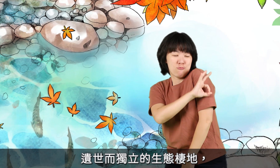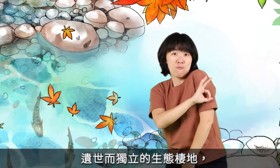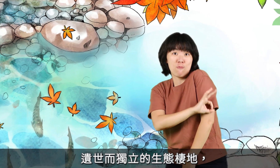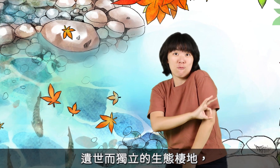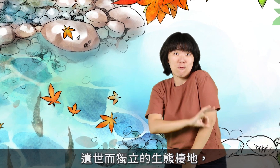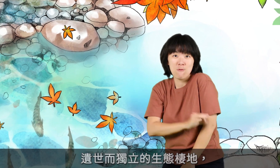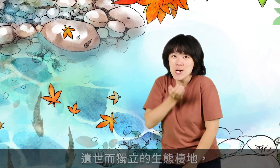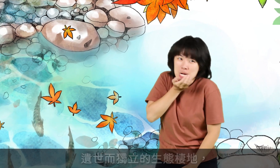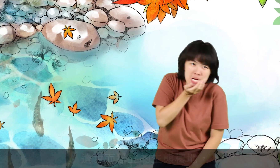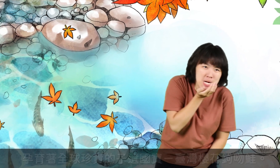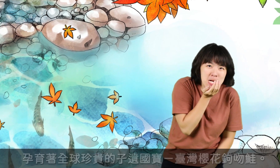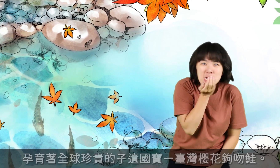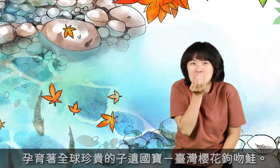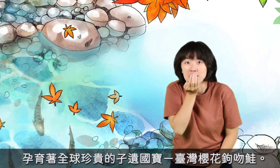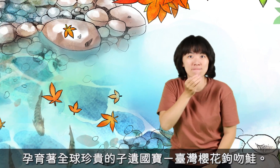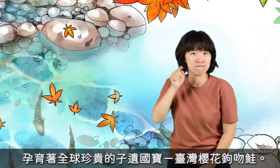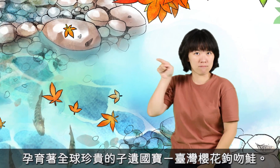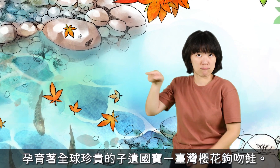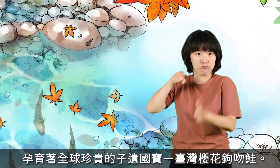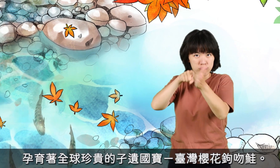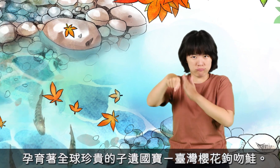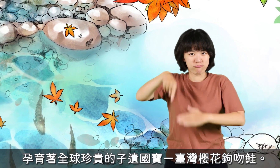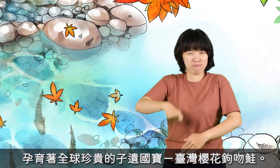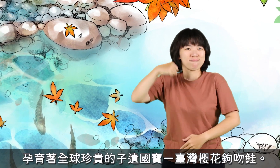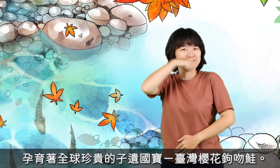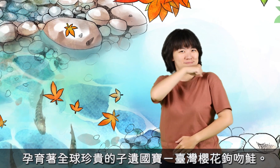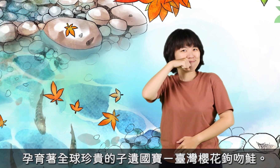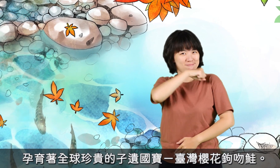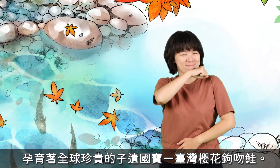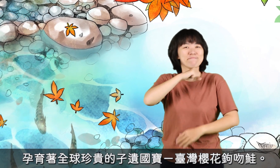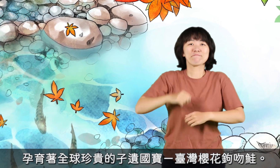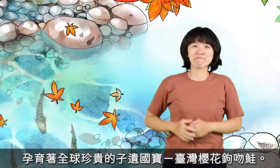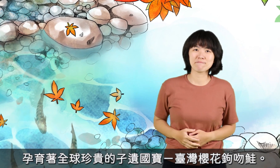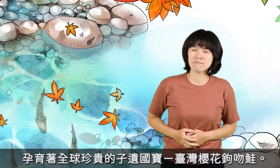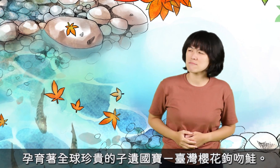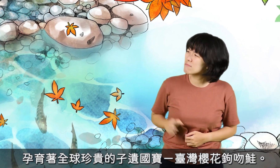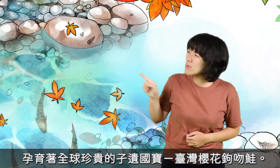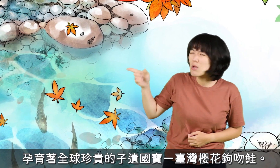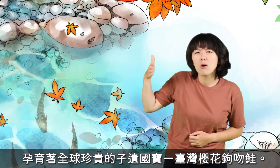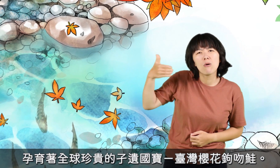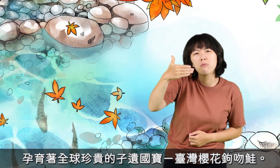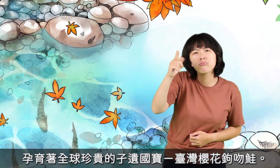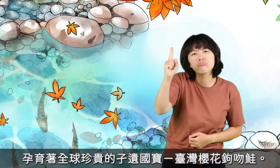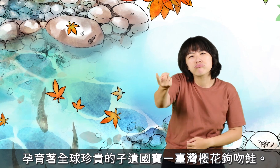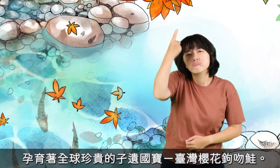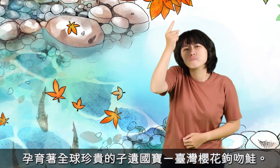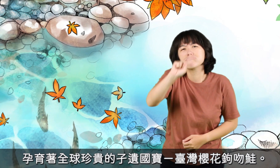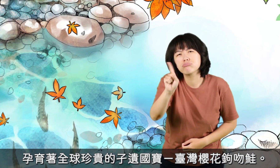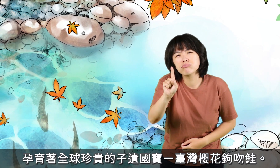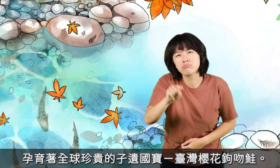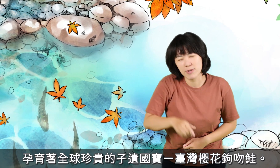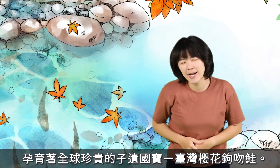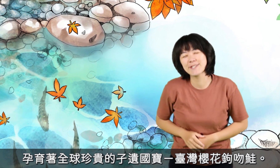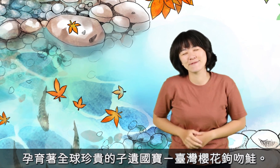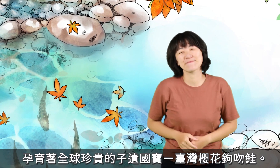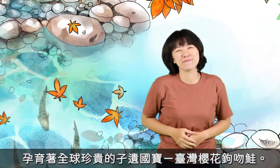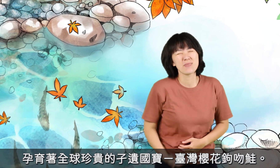地，孕育着全球珍贵的绝遗国宝——台湾樱花钩吻